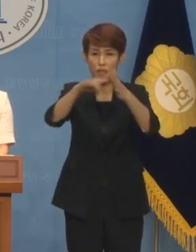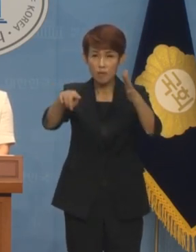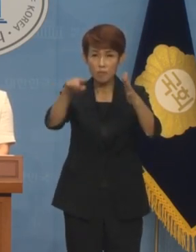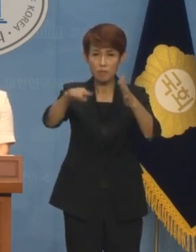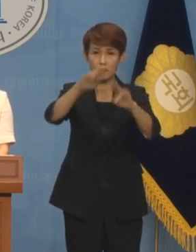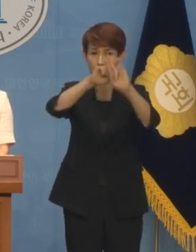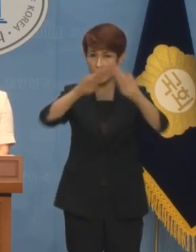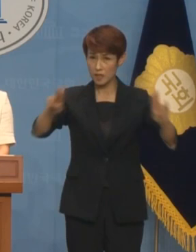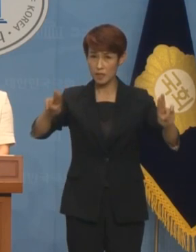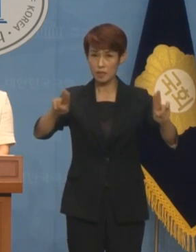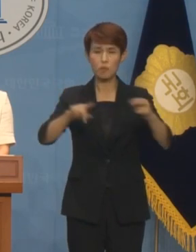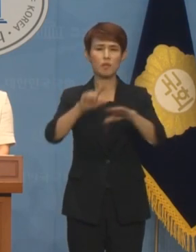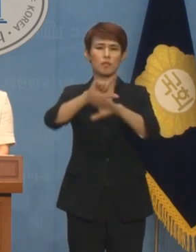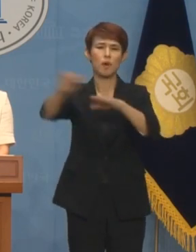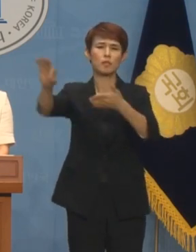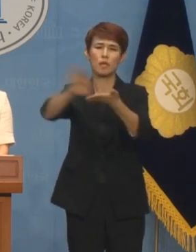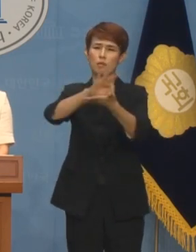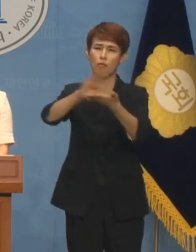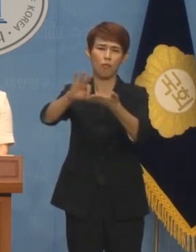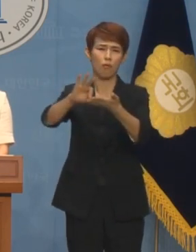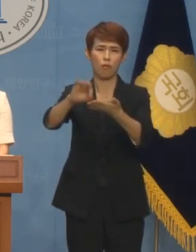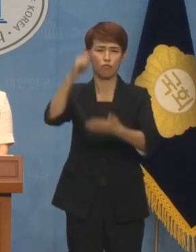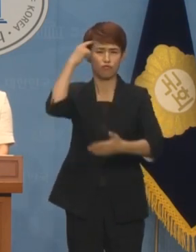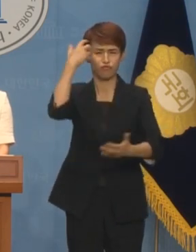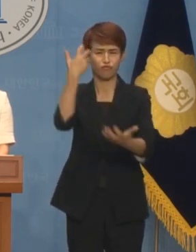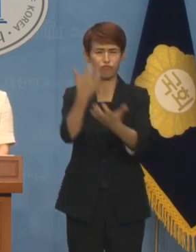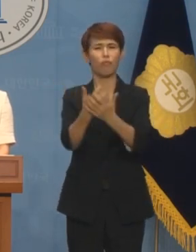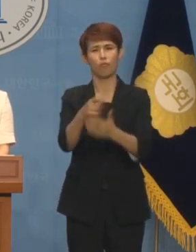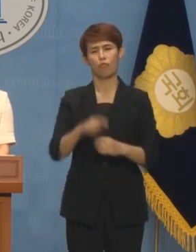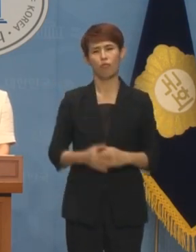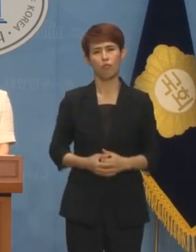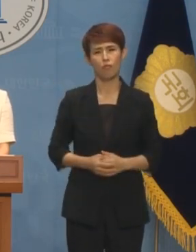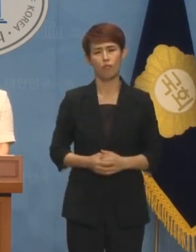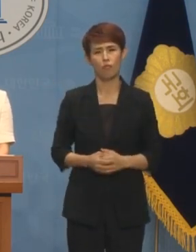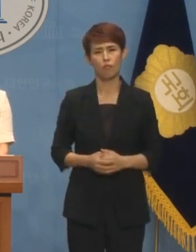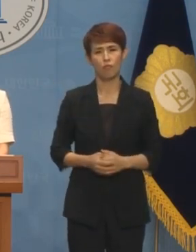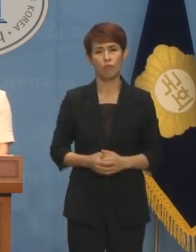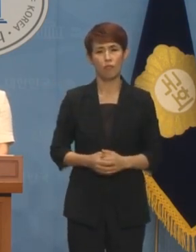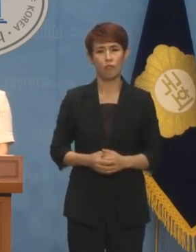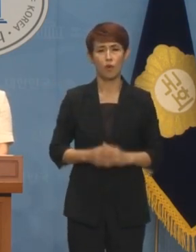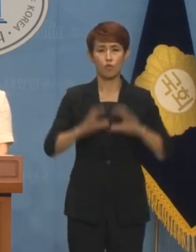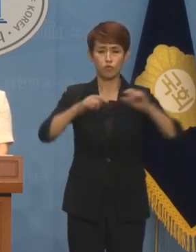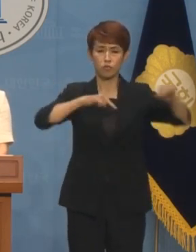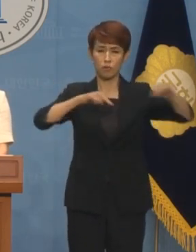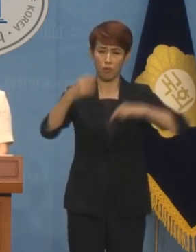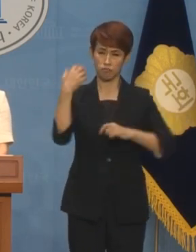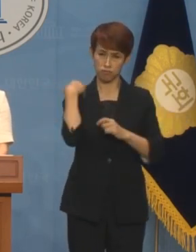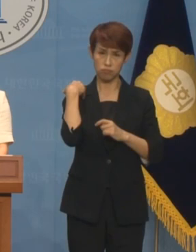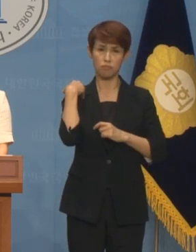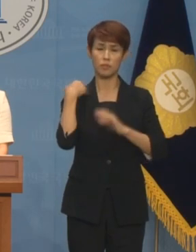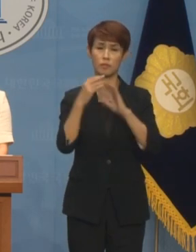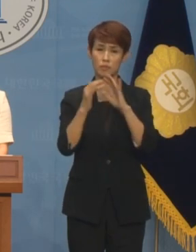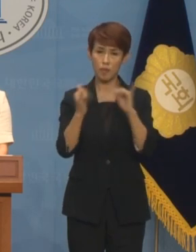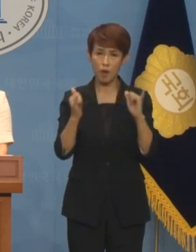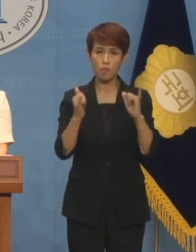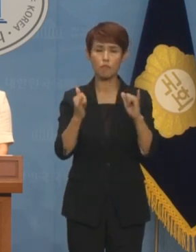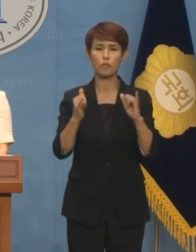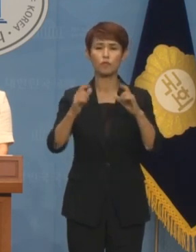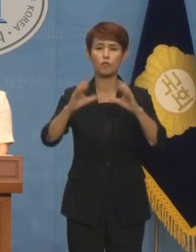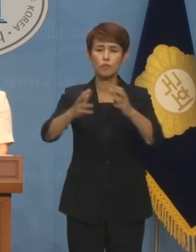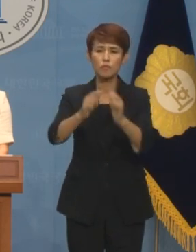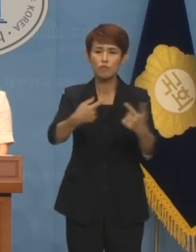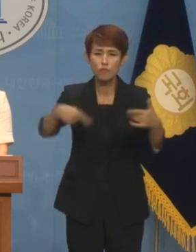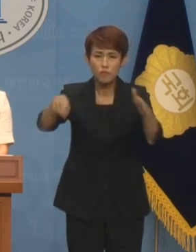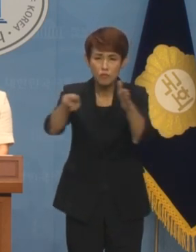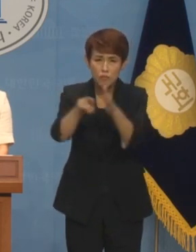폐지는 지방재정에 항구적인 충격을 가합니다. 국정을 책임지는 세력이 주민복지를 더